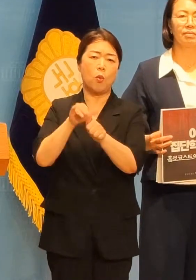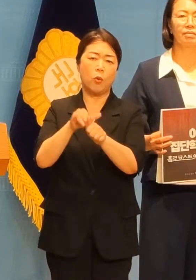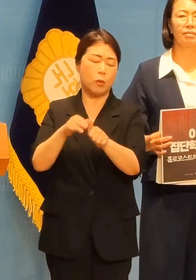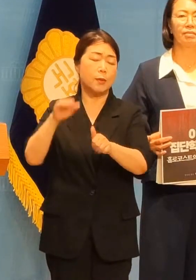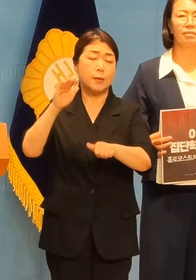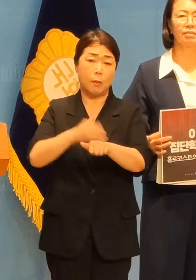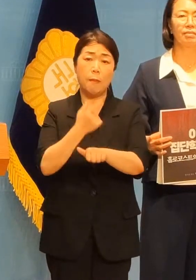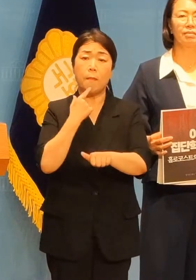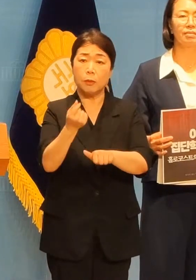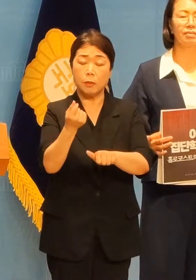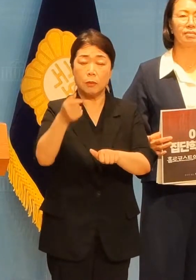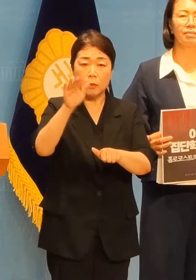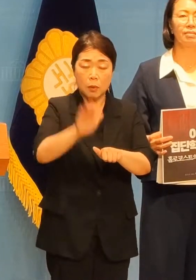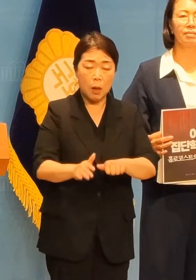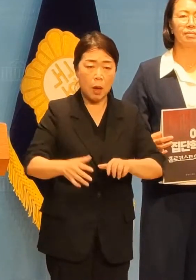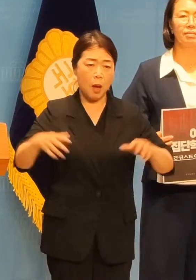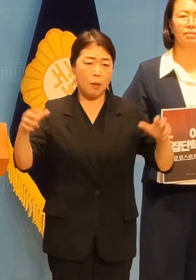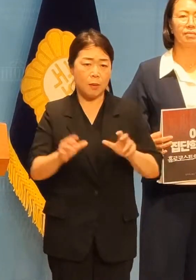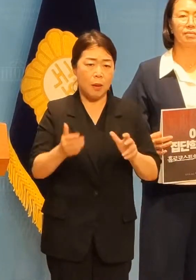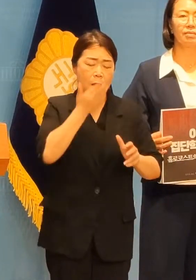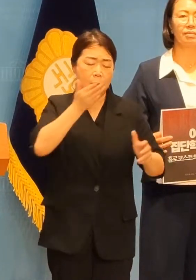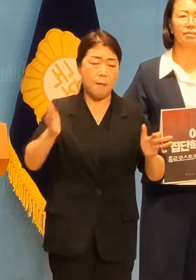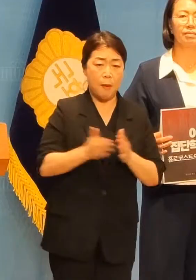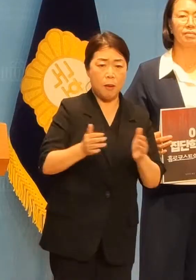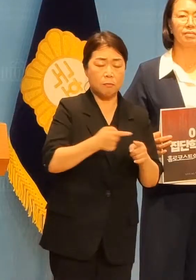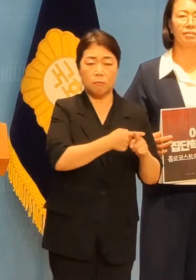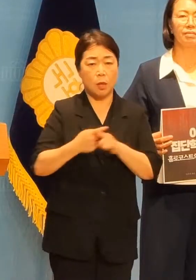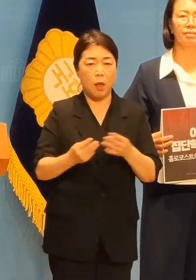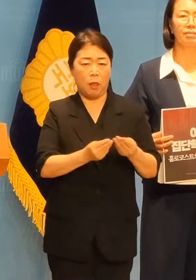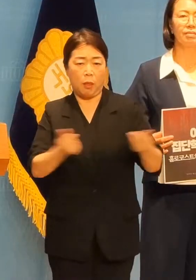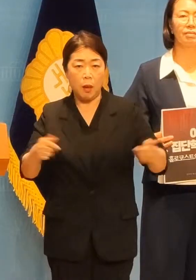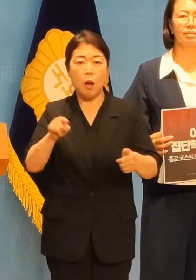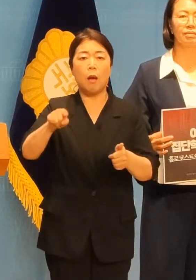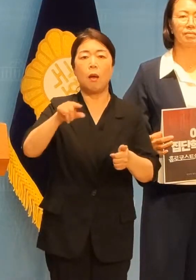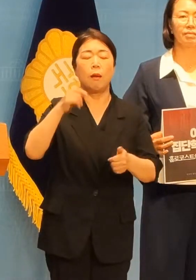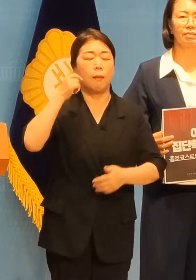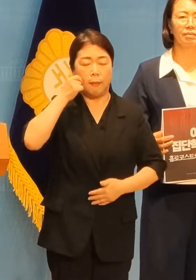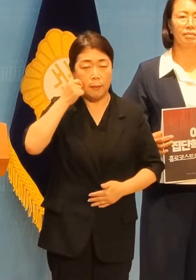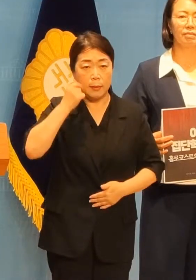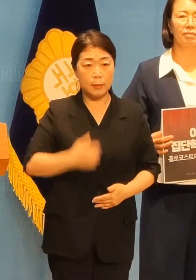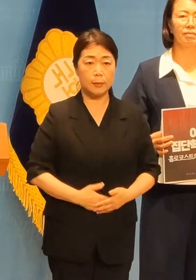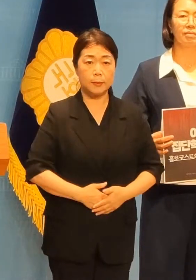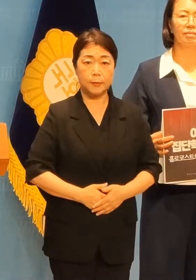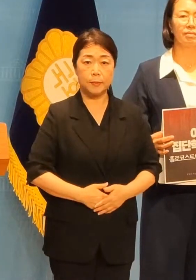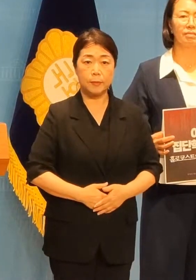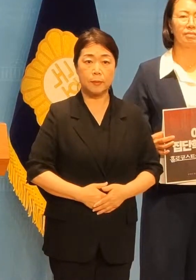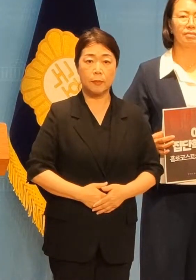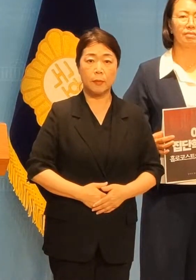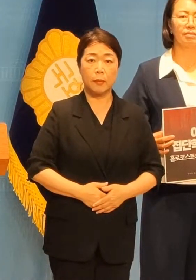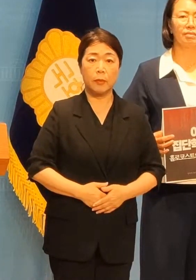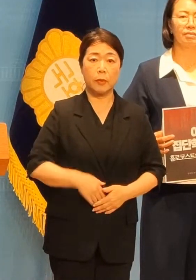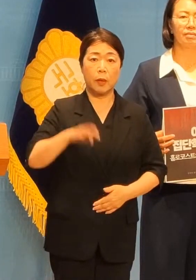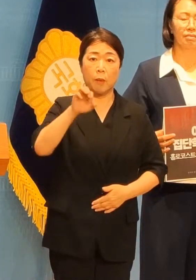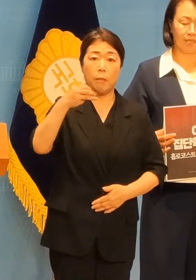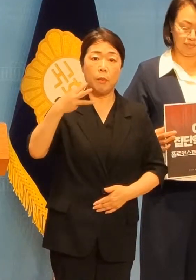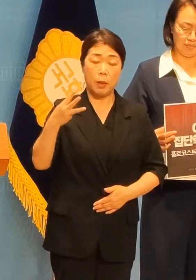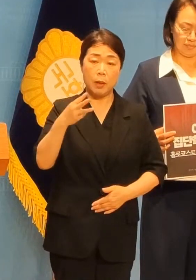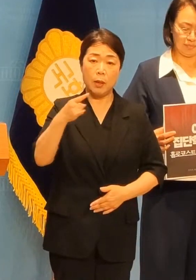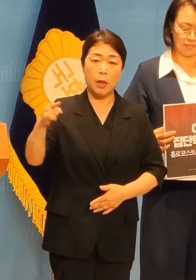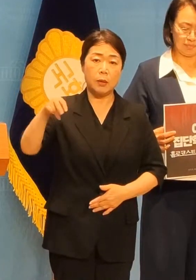없습니다. 복잡하게 얽혀있는 이스라엘과 팔레스타인의 어두운 역사와 정치적 이해관계를 따지기